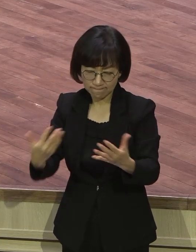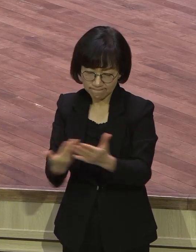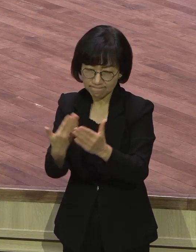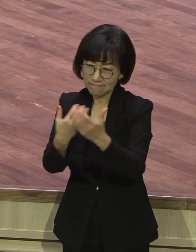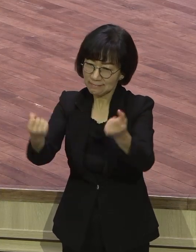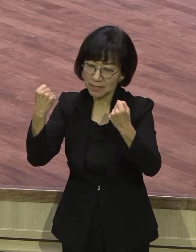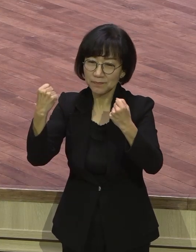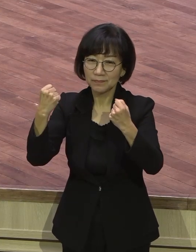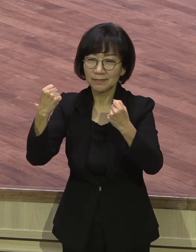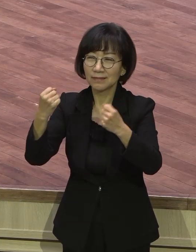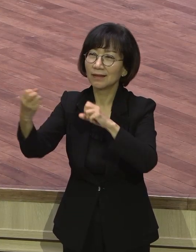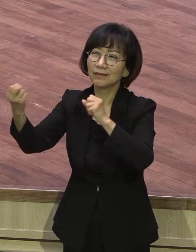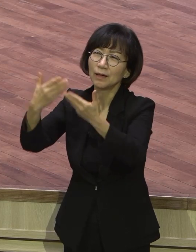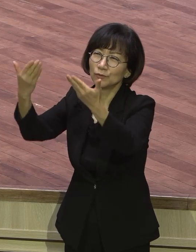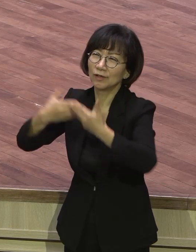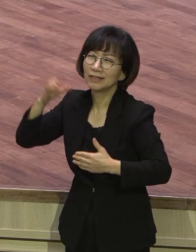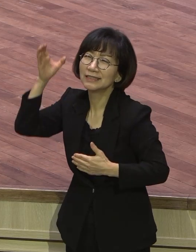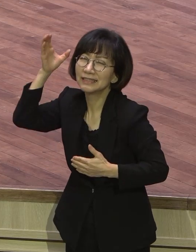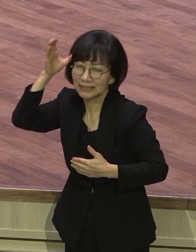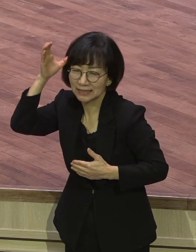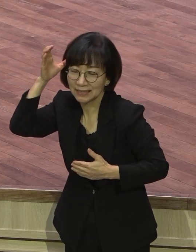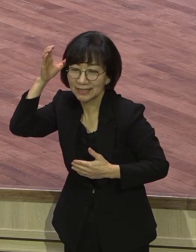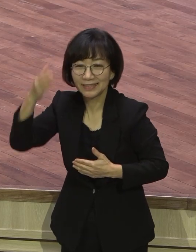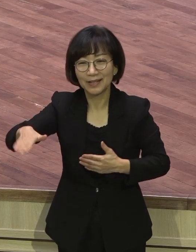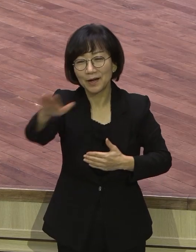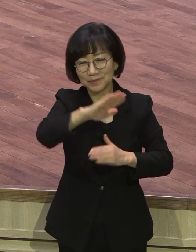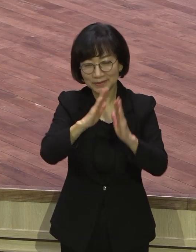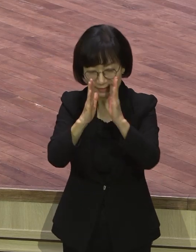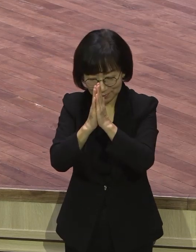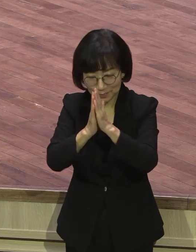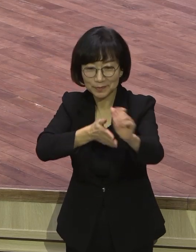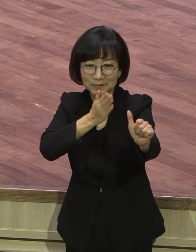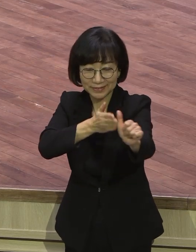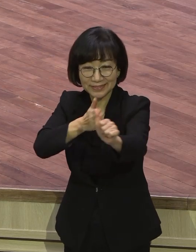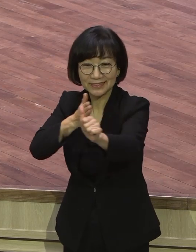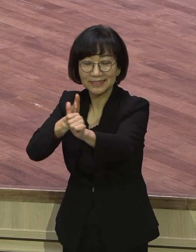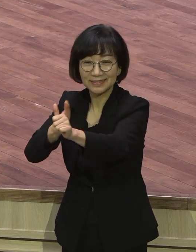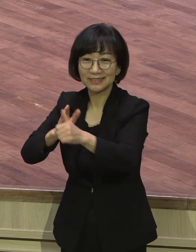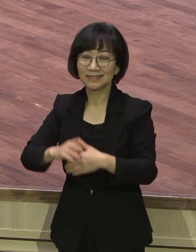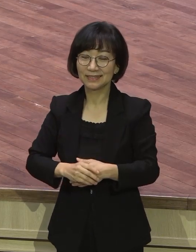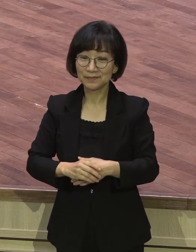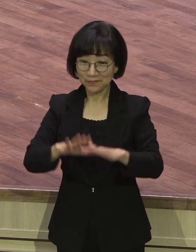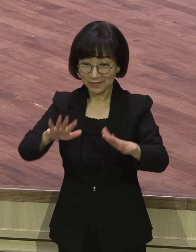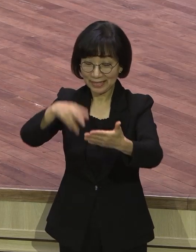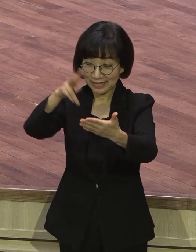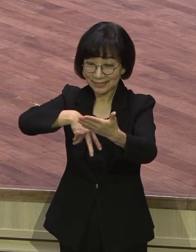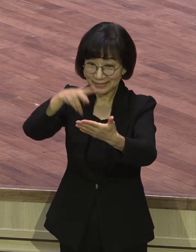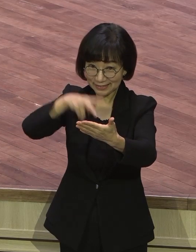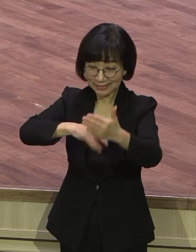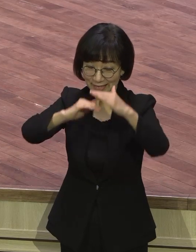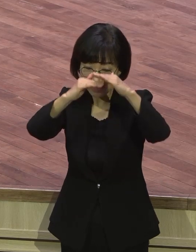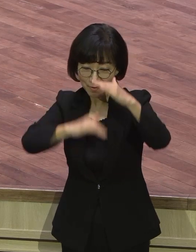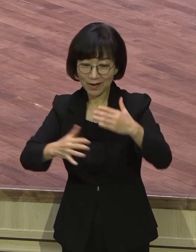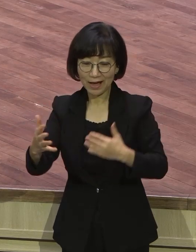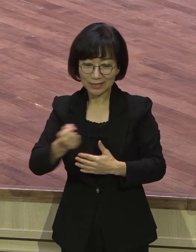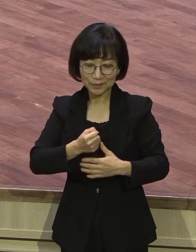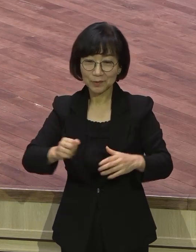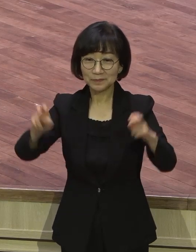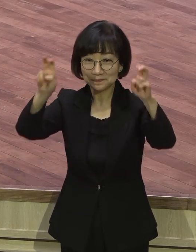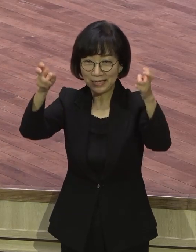줄로 믿고 기대하고 또 여러분이 기도해 주시기를 바랍니다. 읽어드린 말씀 가지고 승리를